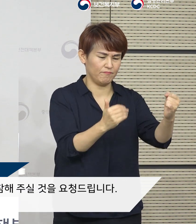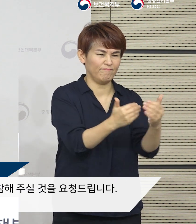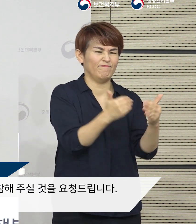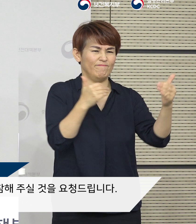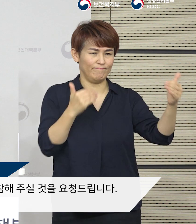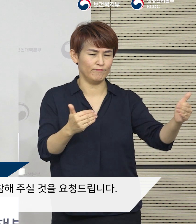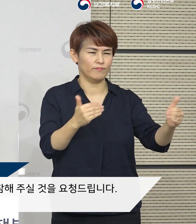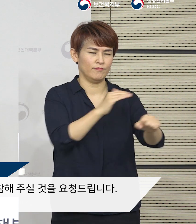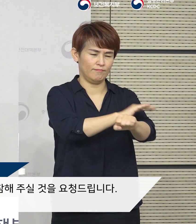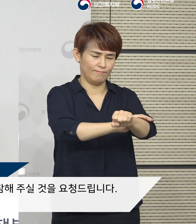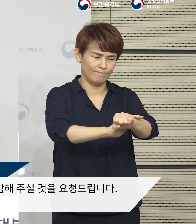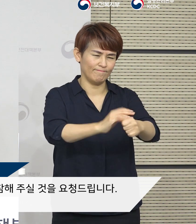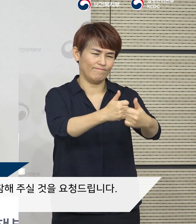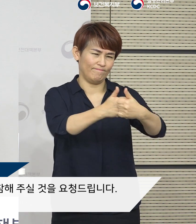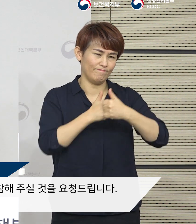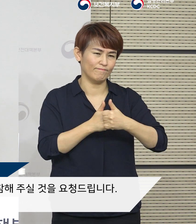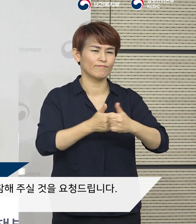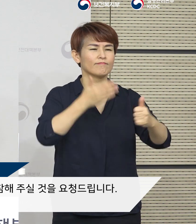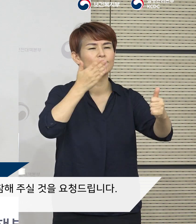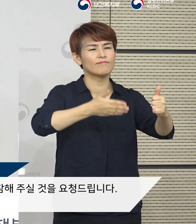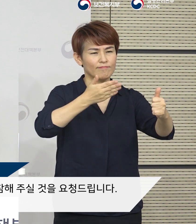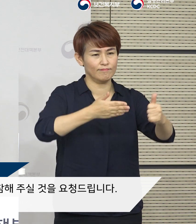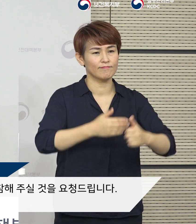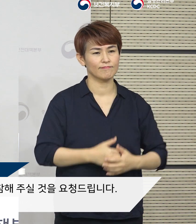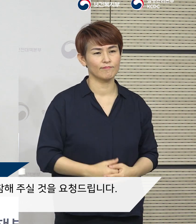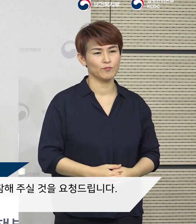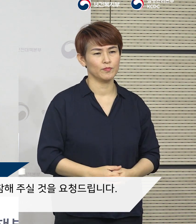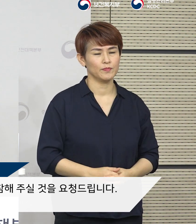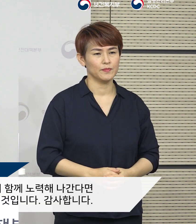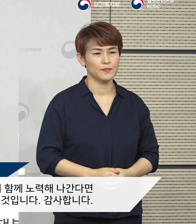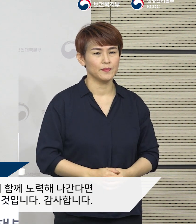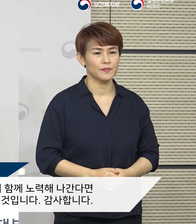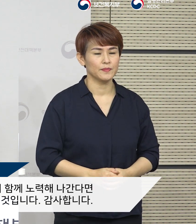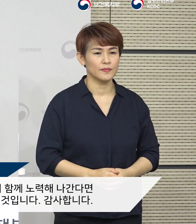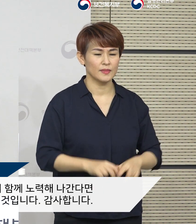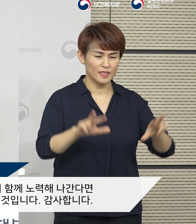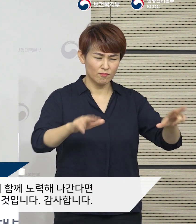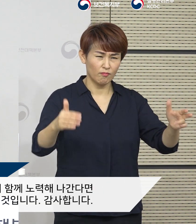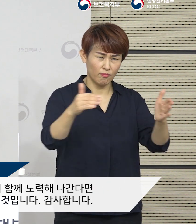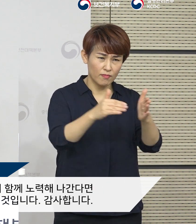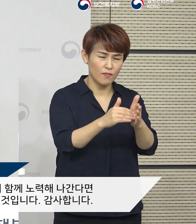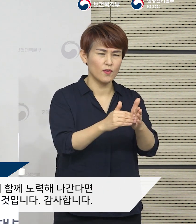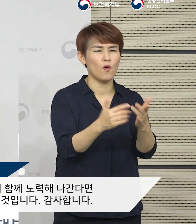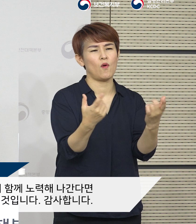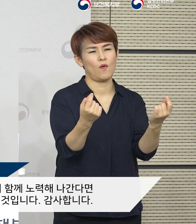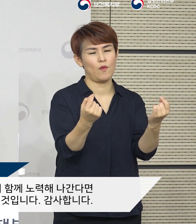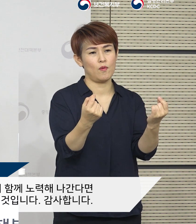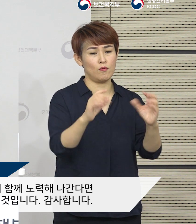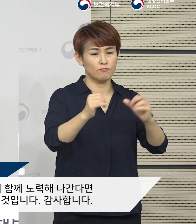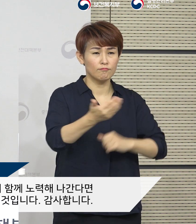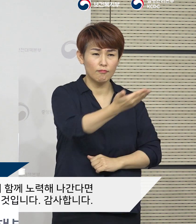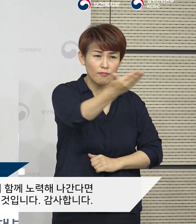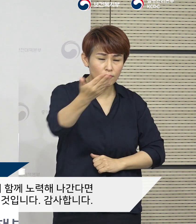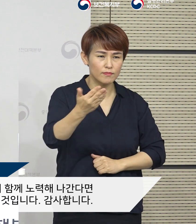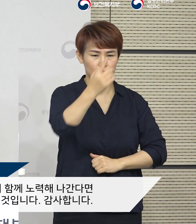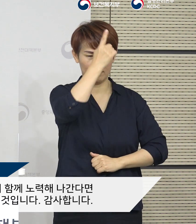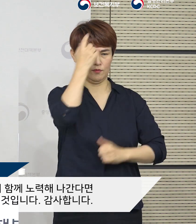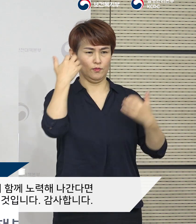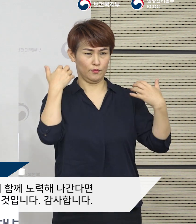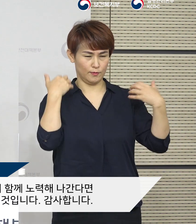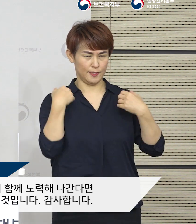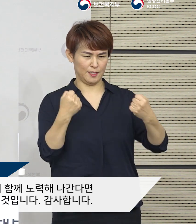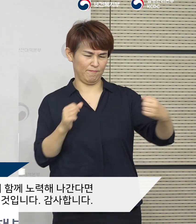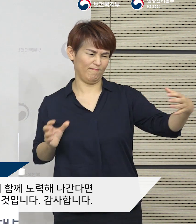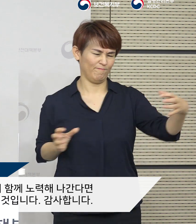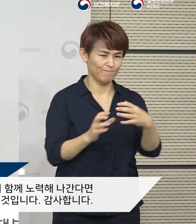거리두기에 적극적으로 동참해 주실 것을 요청드립니다. 지금까지처럼 국민들께서 방역당국과 힘을